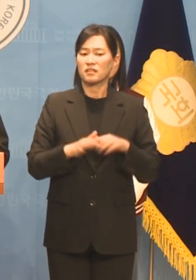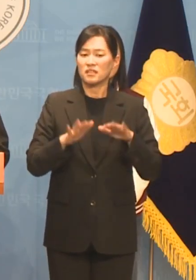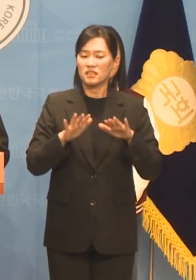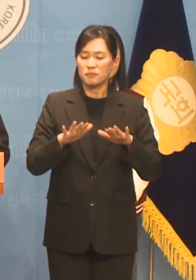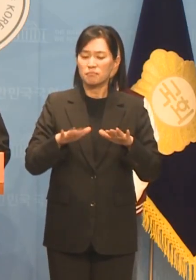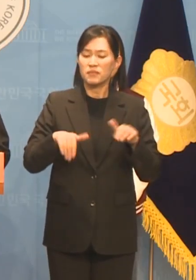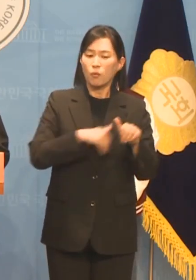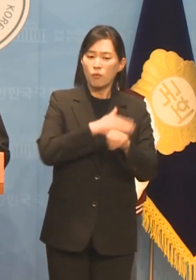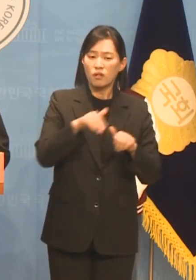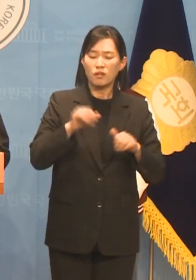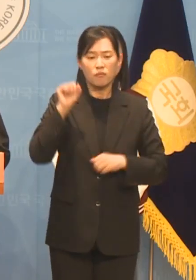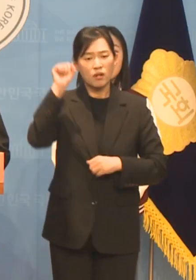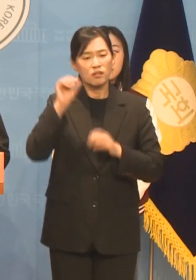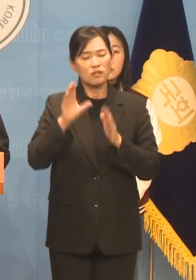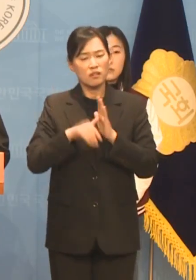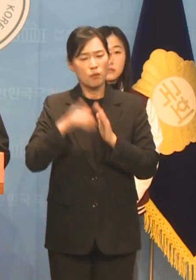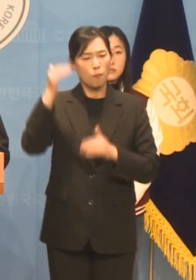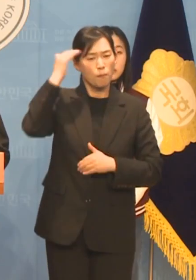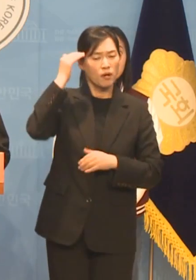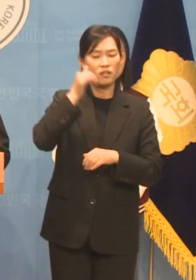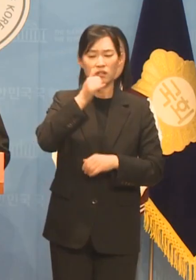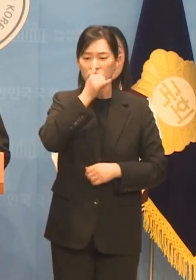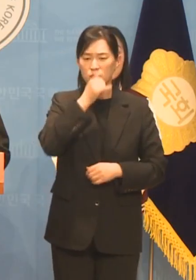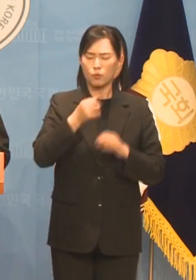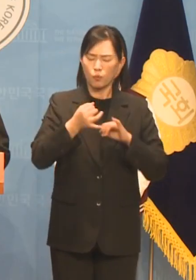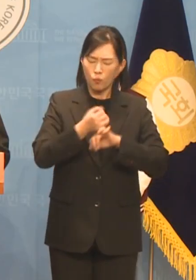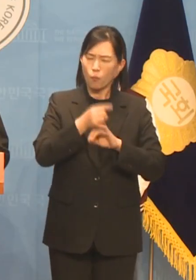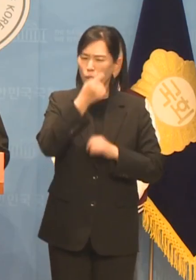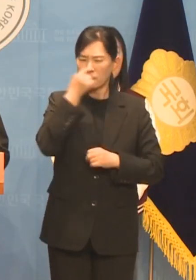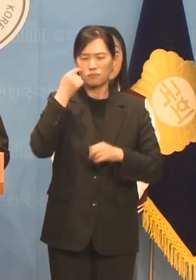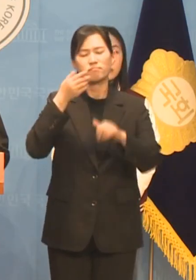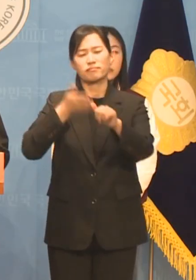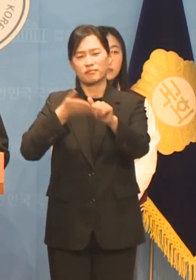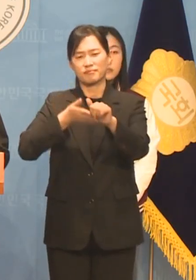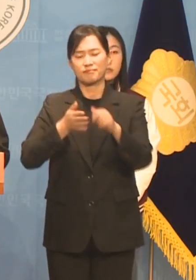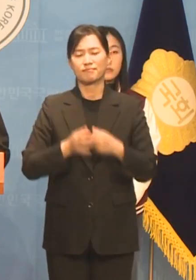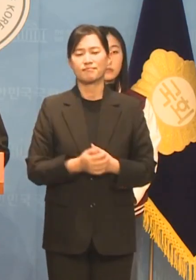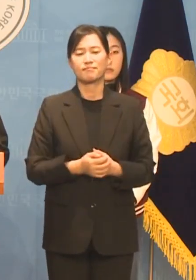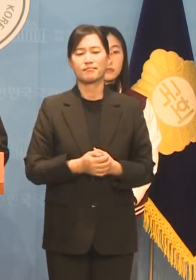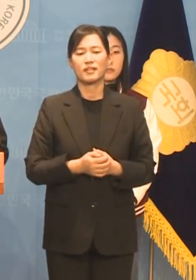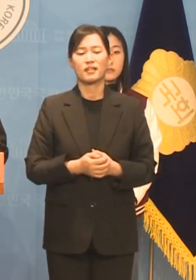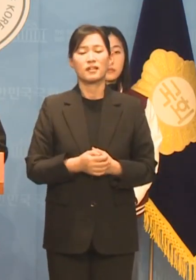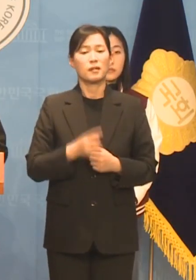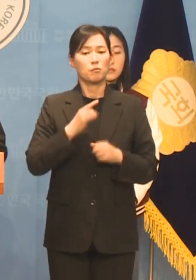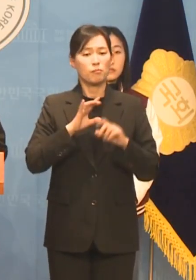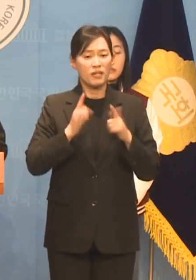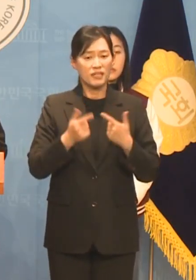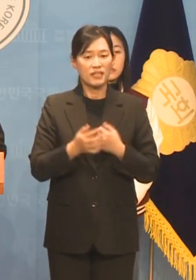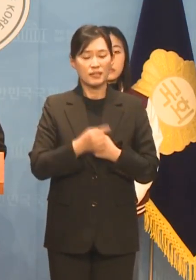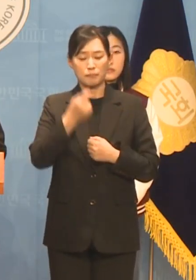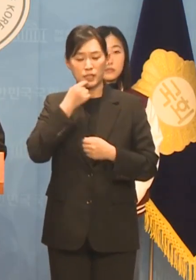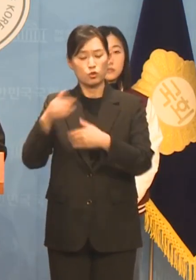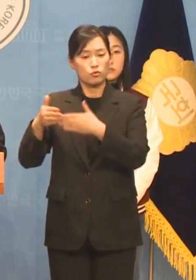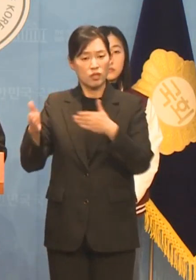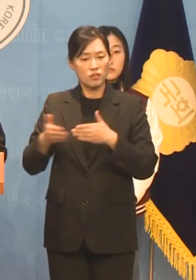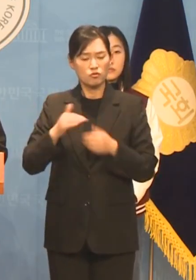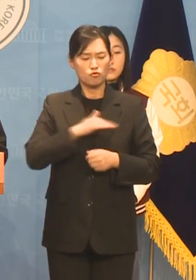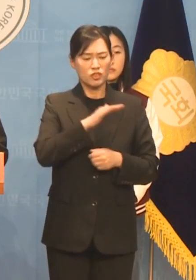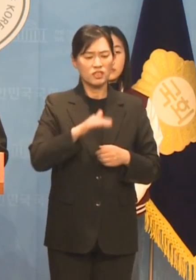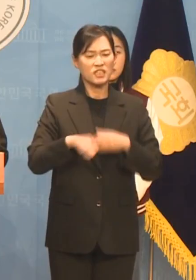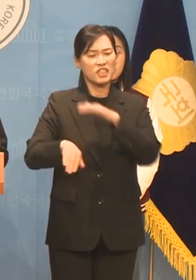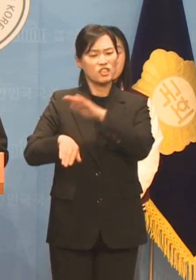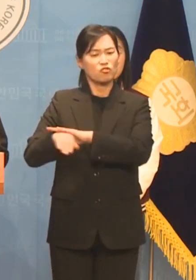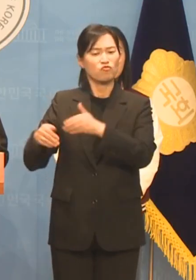시국선언 현장에서 회방을 놓고 있는지 꼭 봐주셨으면 좋겠습니다. 뿐만 아니라 민주당은 우리를